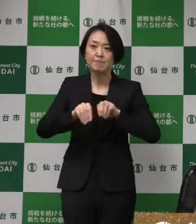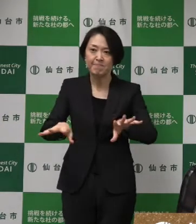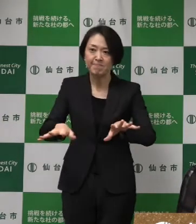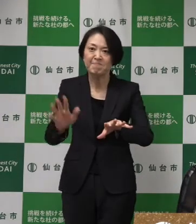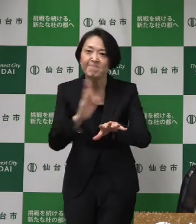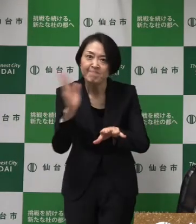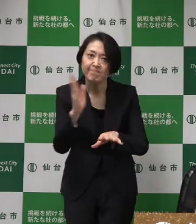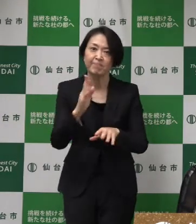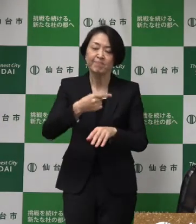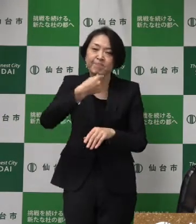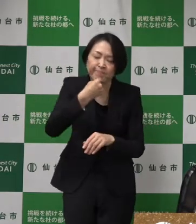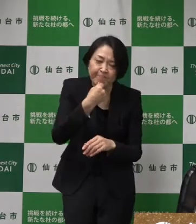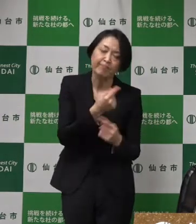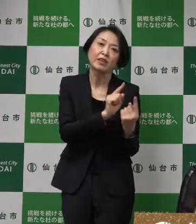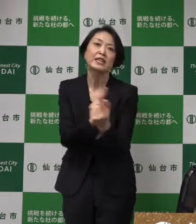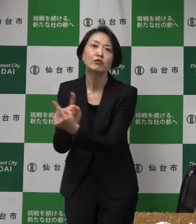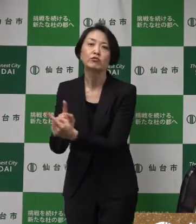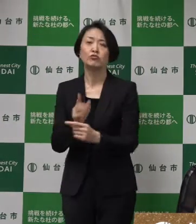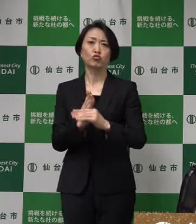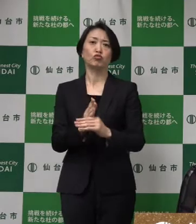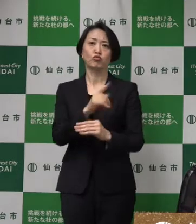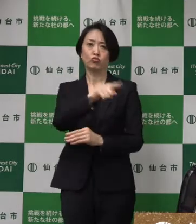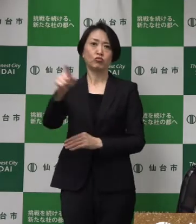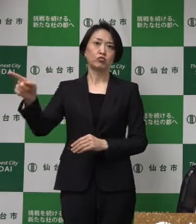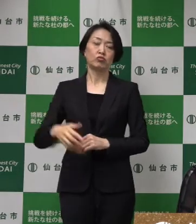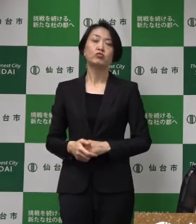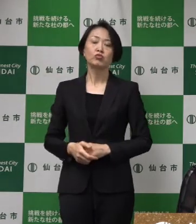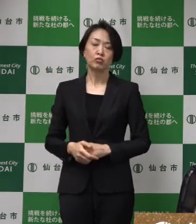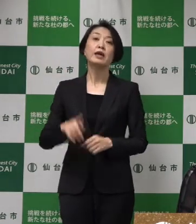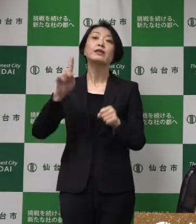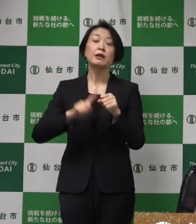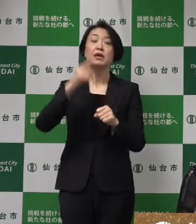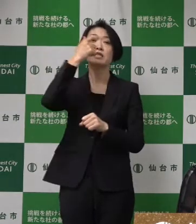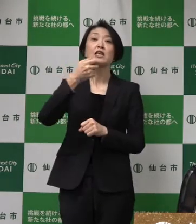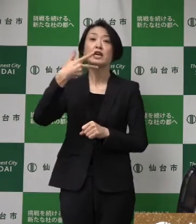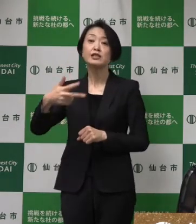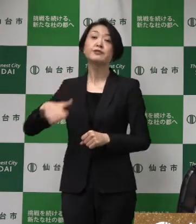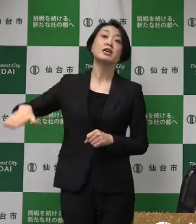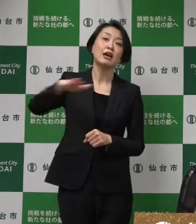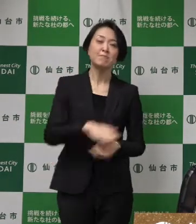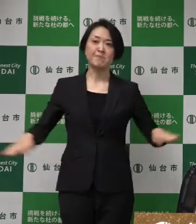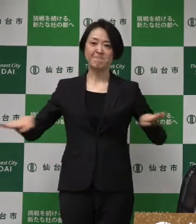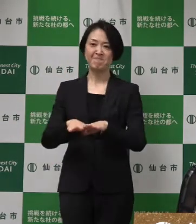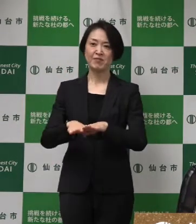して、一斉に全市一斉の休校ということは考えてい